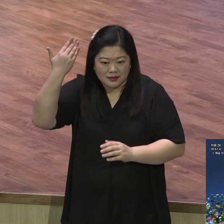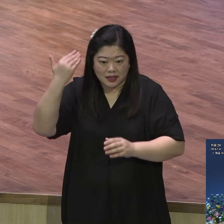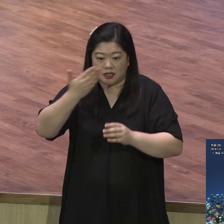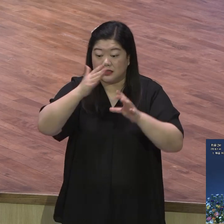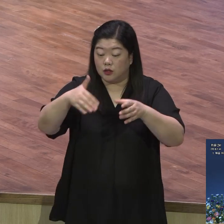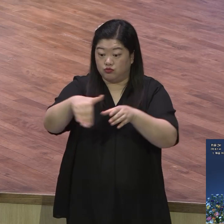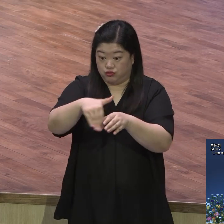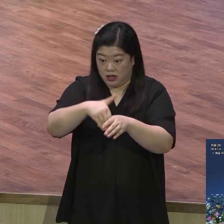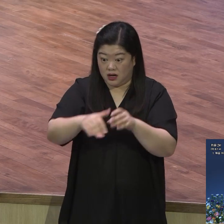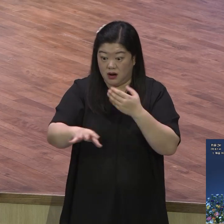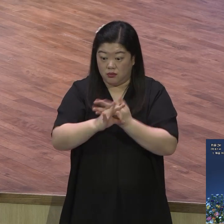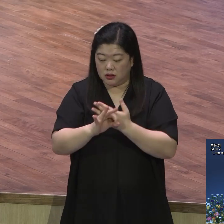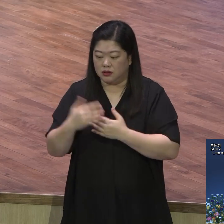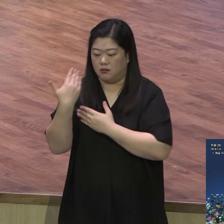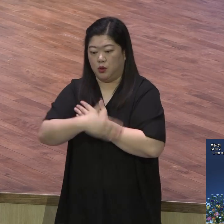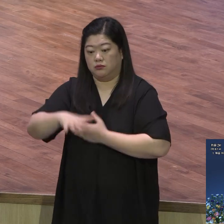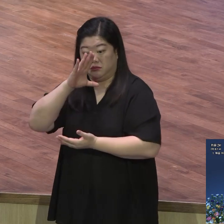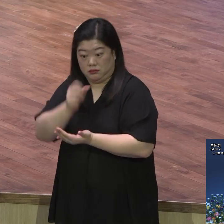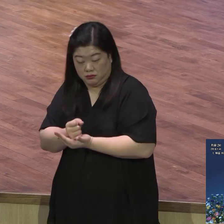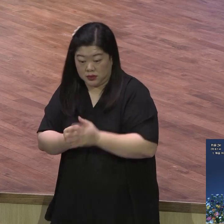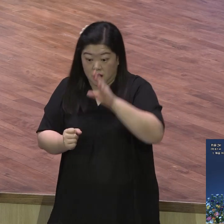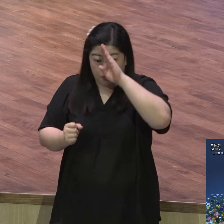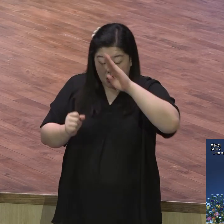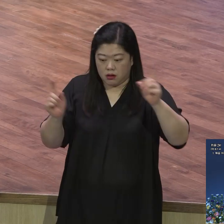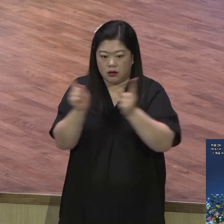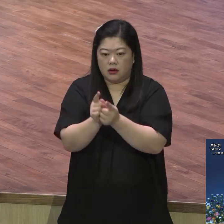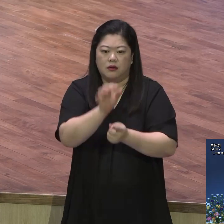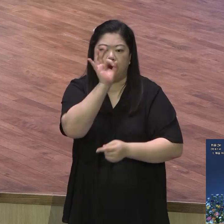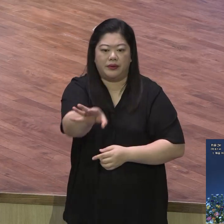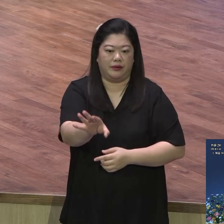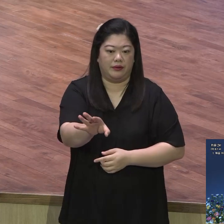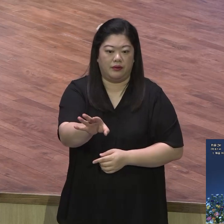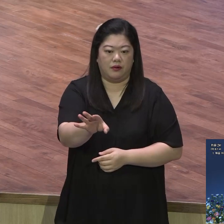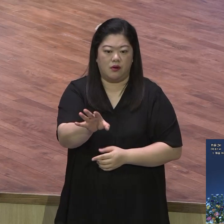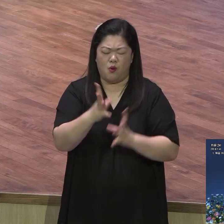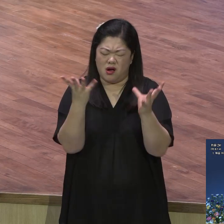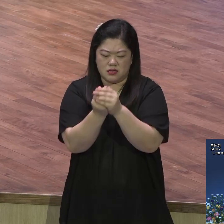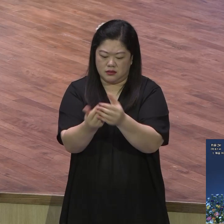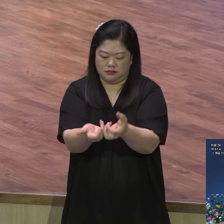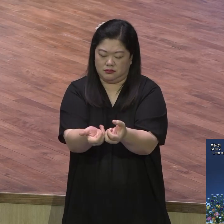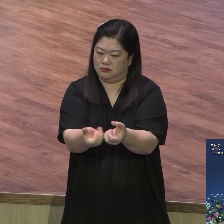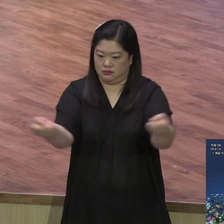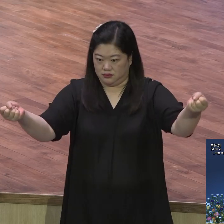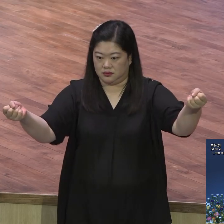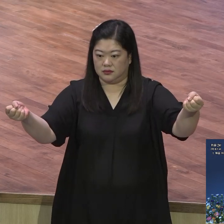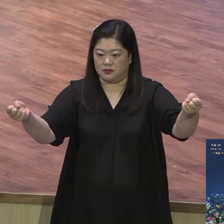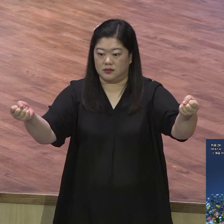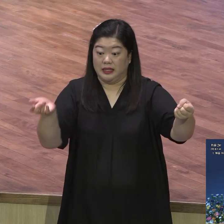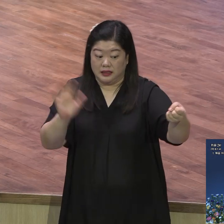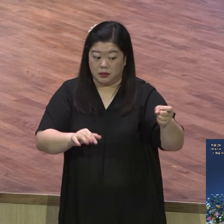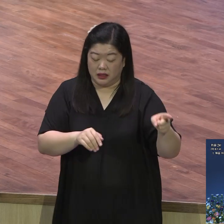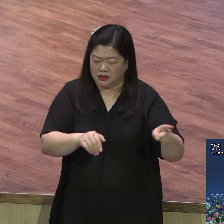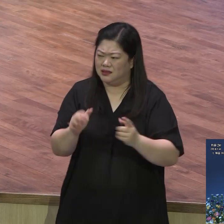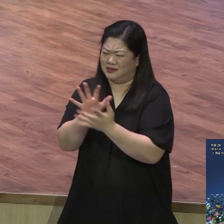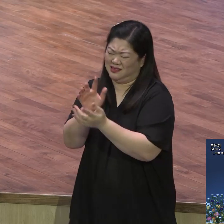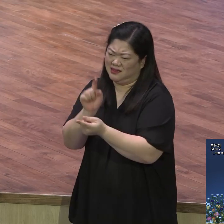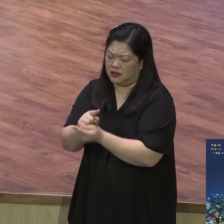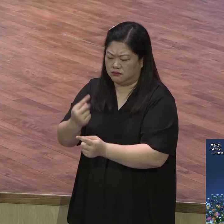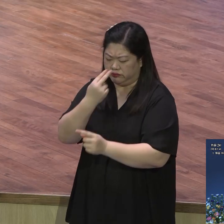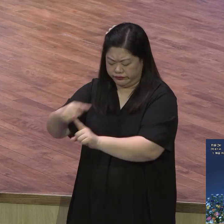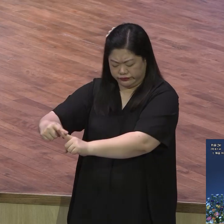쳐죽일 정도로 이해냐 하면 이 전임된다고 그랬어요. 그만큼 생명을 걸고 예수님께 나 환자가